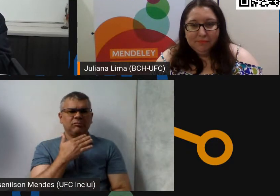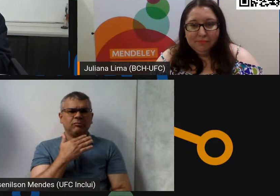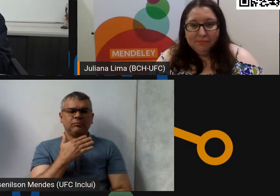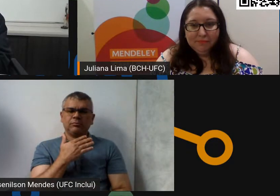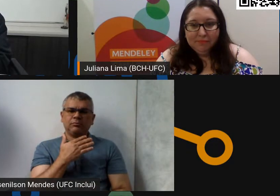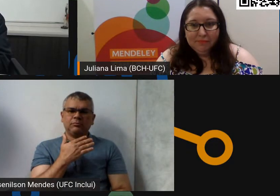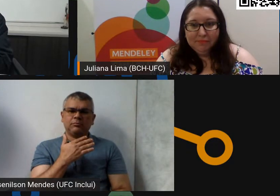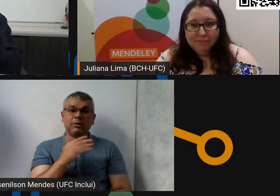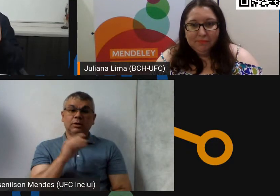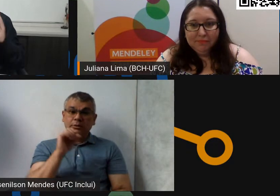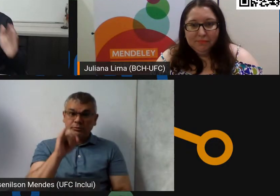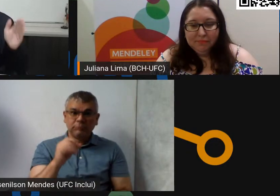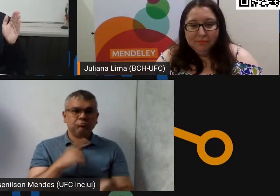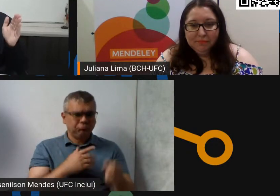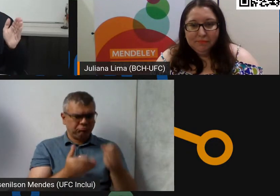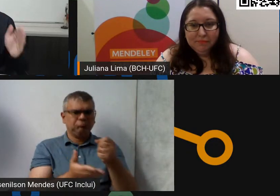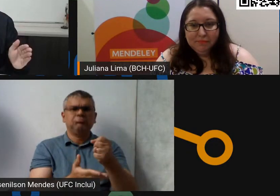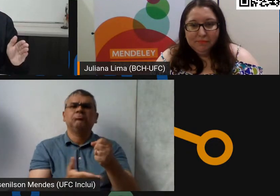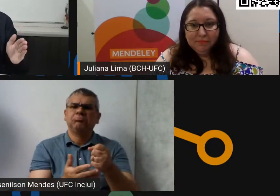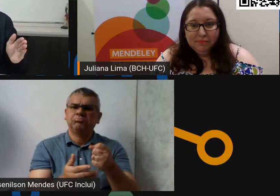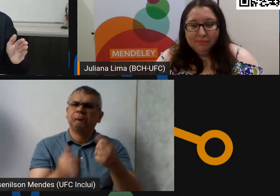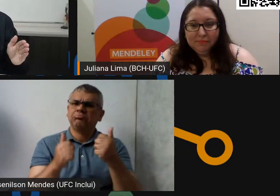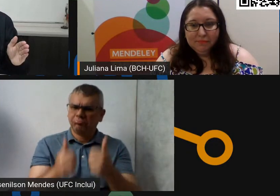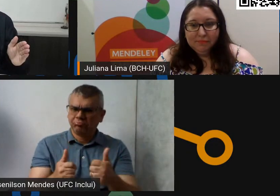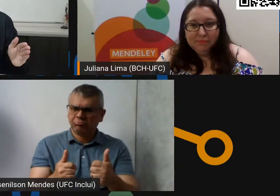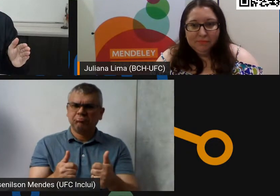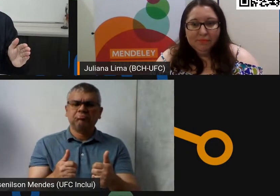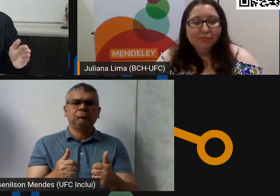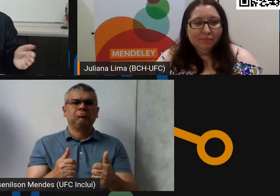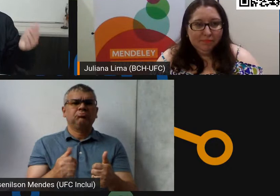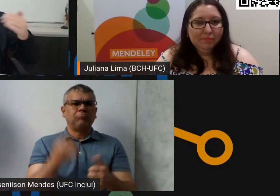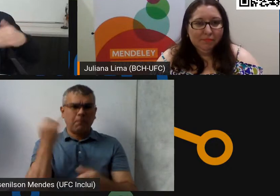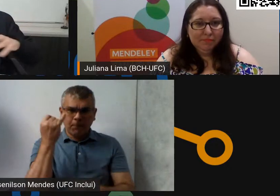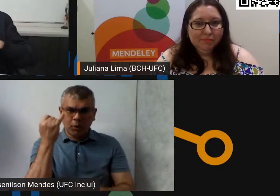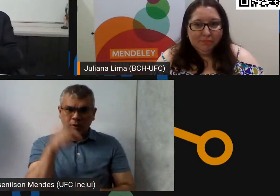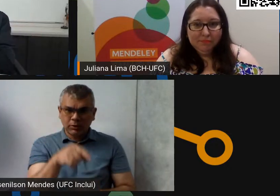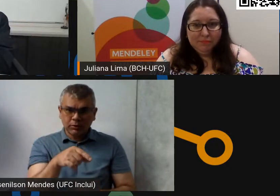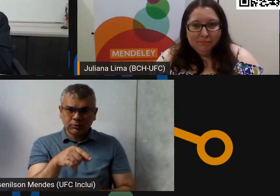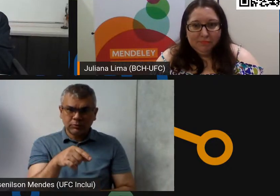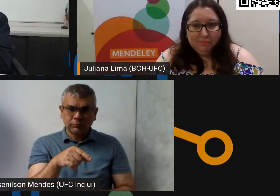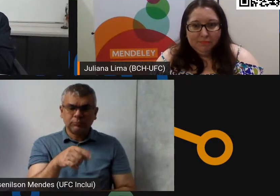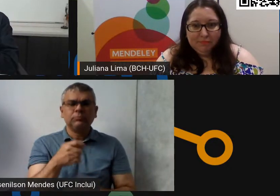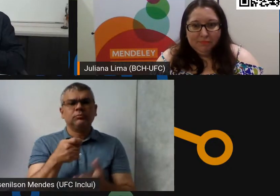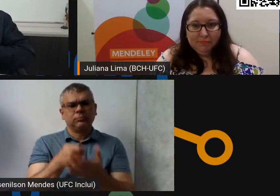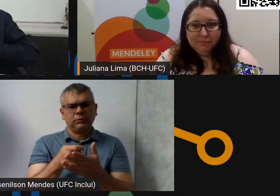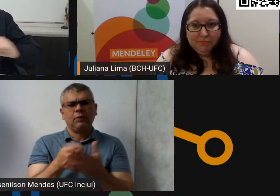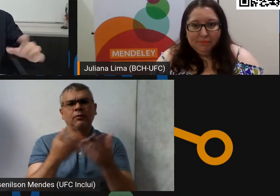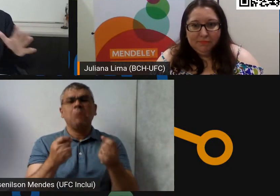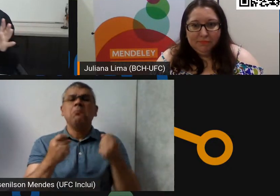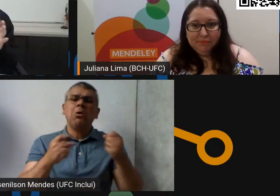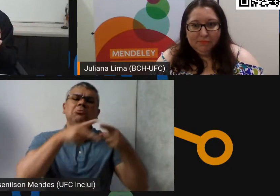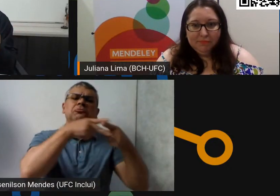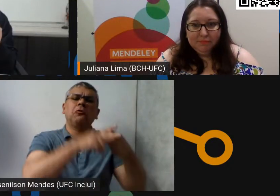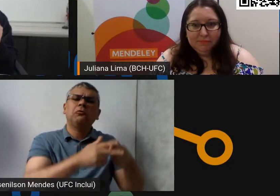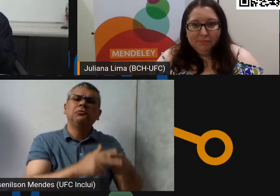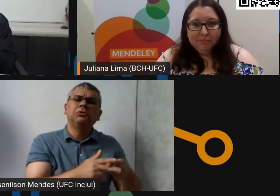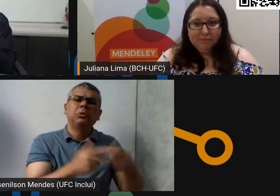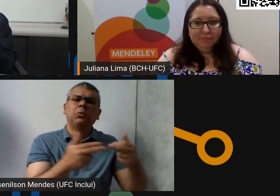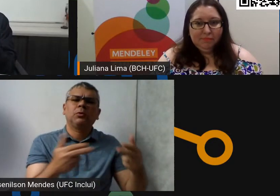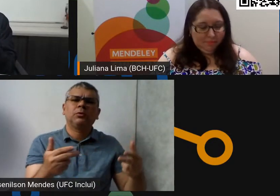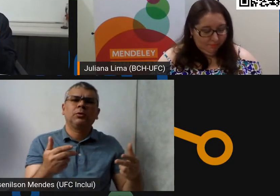importante... O trabalho deve ser aceito. Só que pode precisar de remendo. Conserta aqui, mas eu não